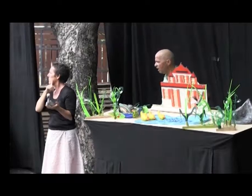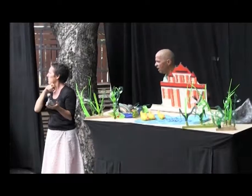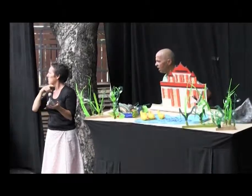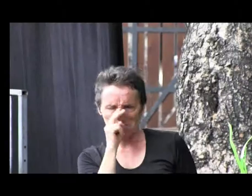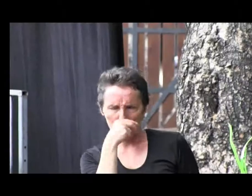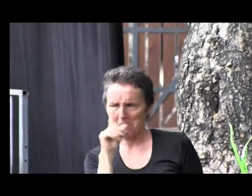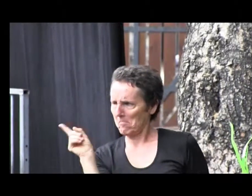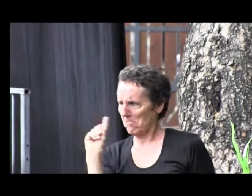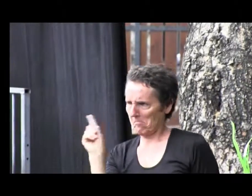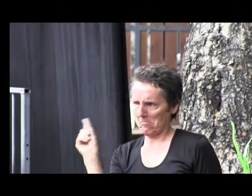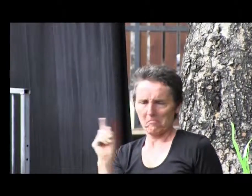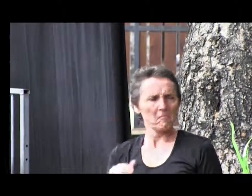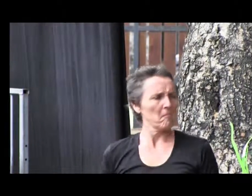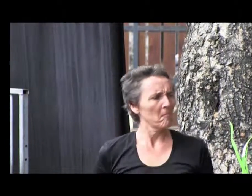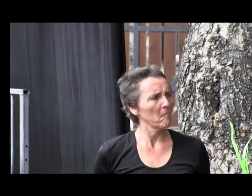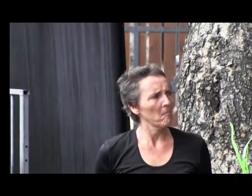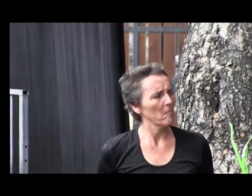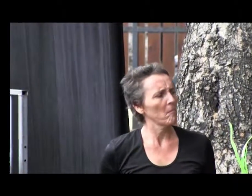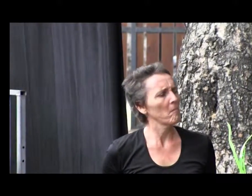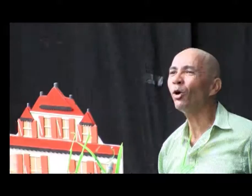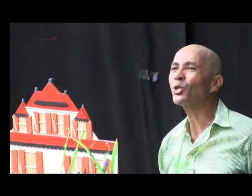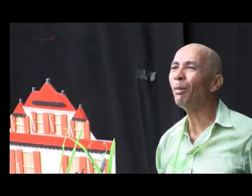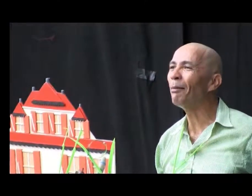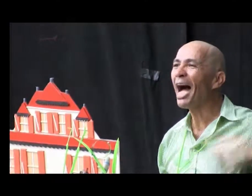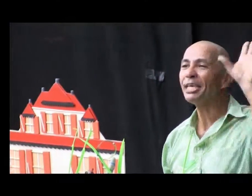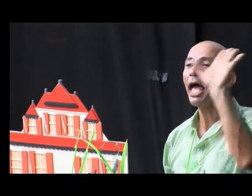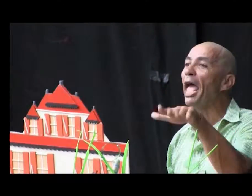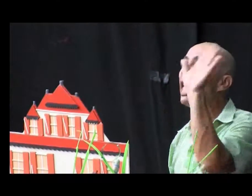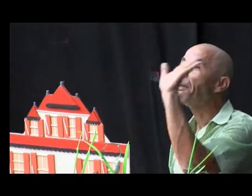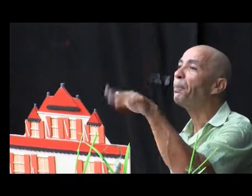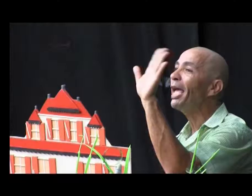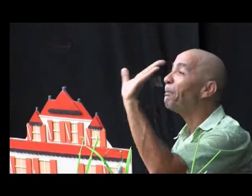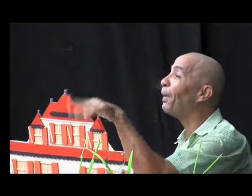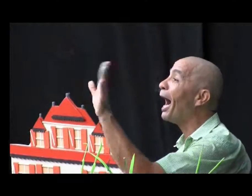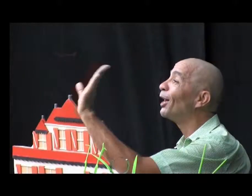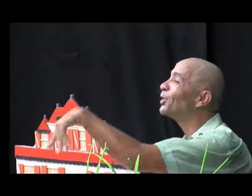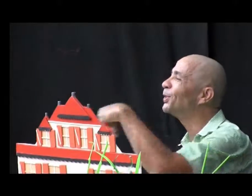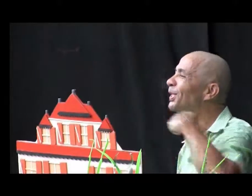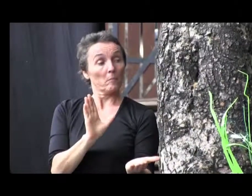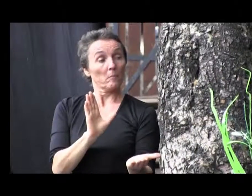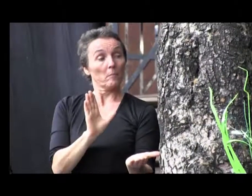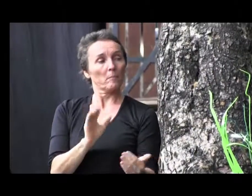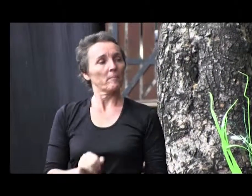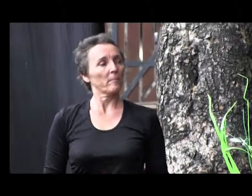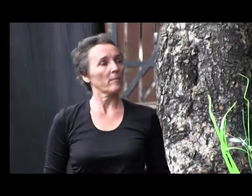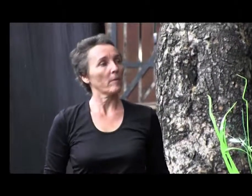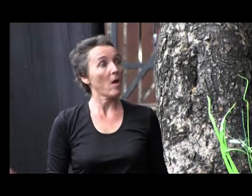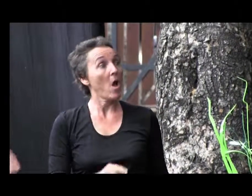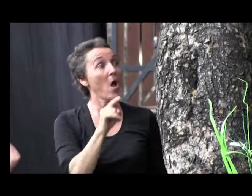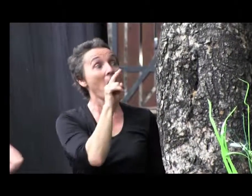noir. Le moment canard l'a décidé d'aller monter son marmaille un peu partout. Tous les